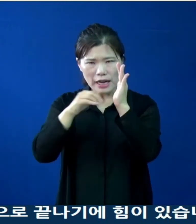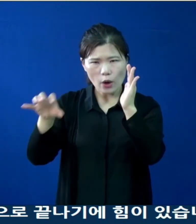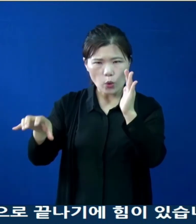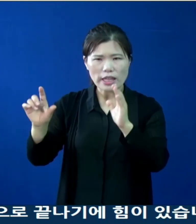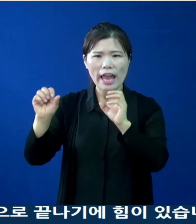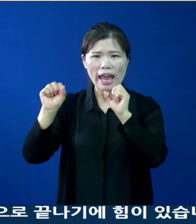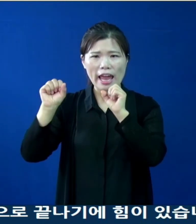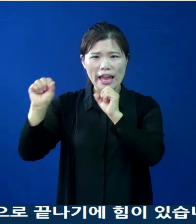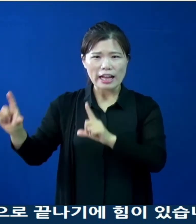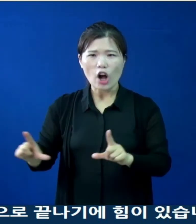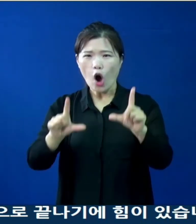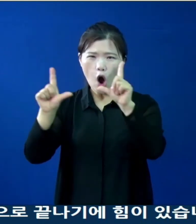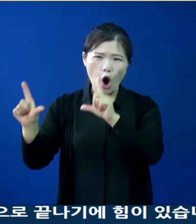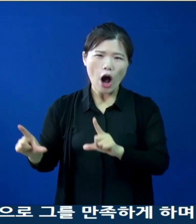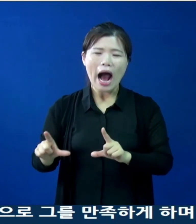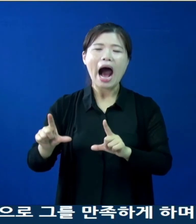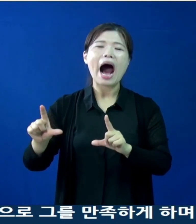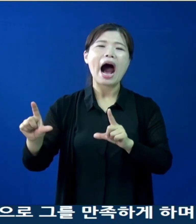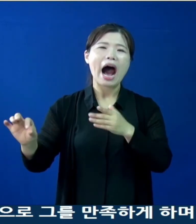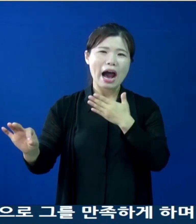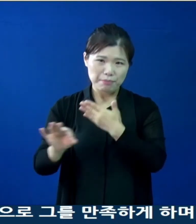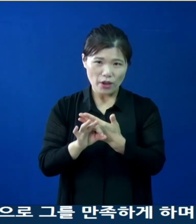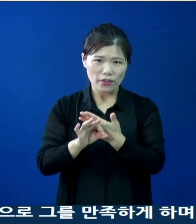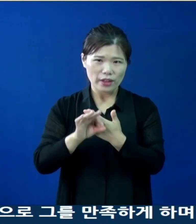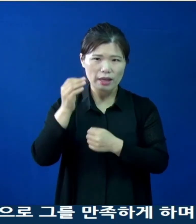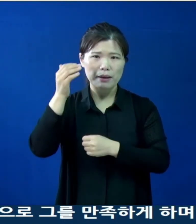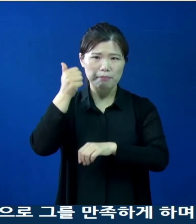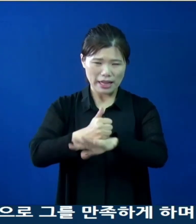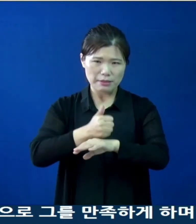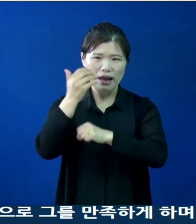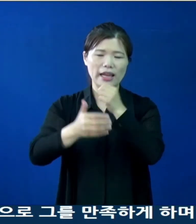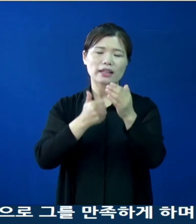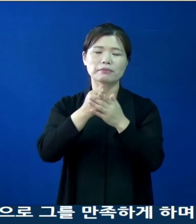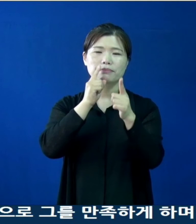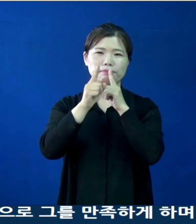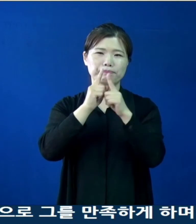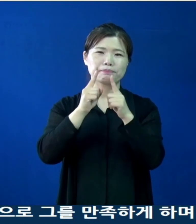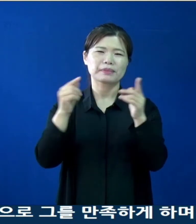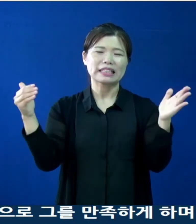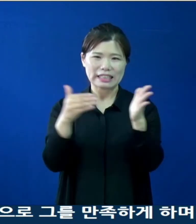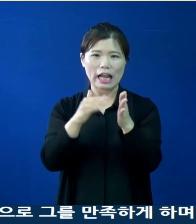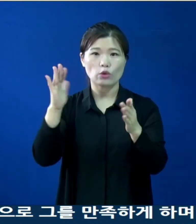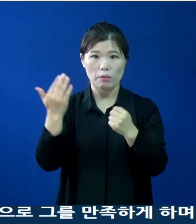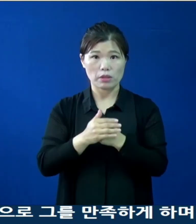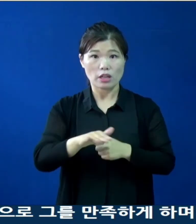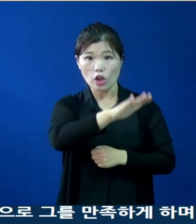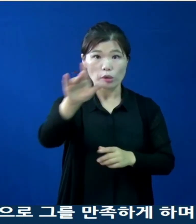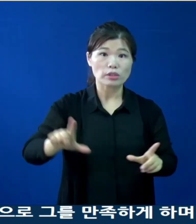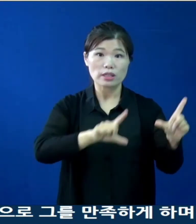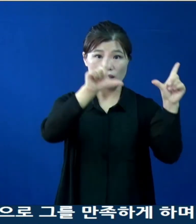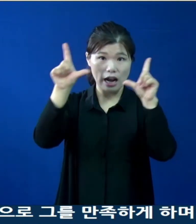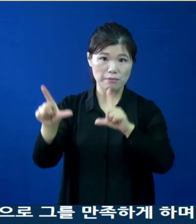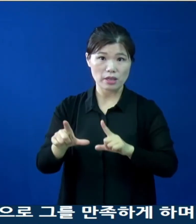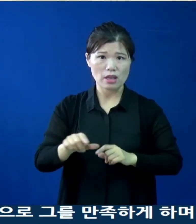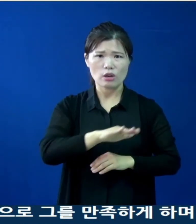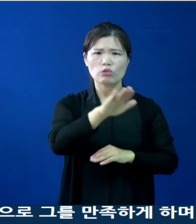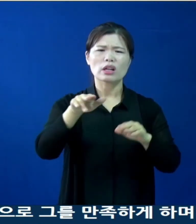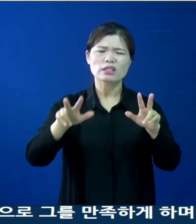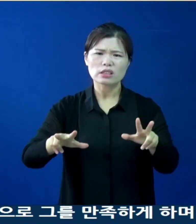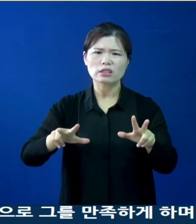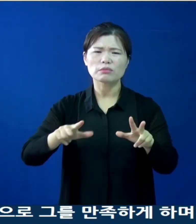하나님의 말씀으로 맺어지는 겁니다. 여러분, 우리의 삶이, 우리가 겪어가는